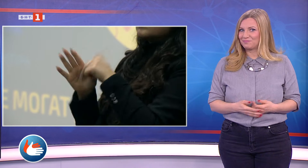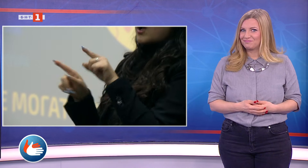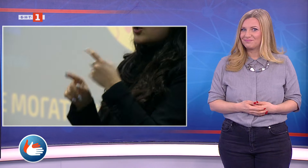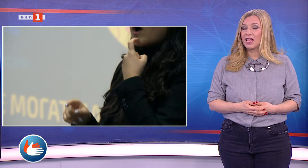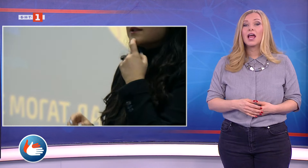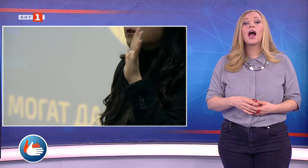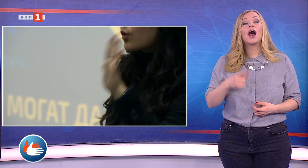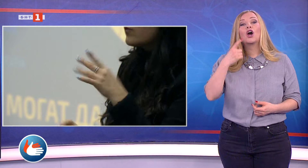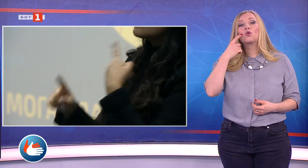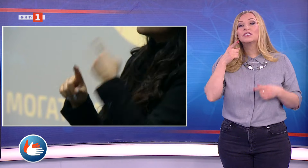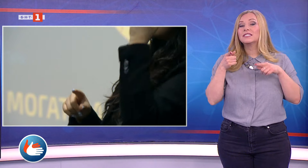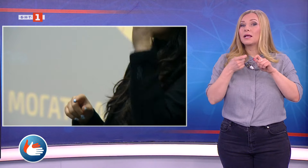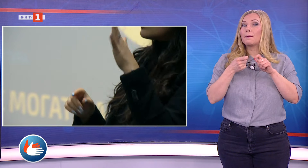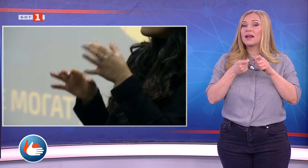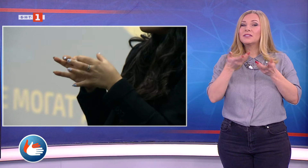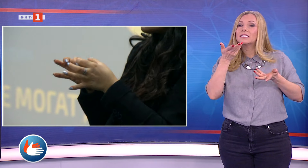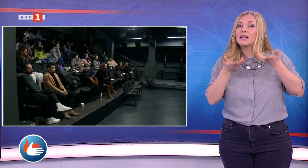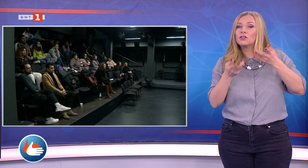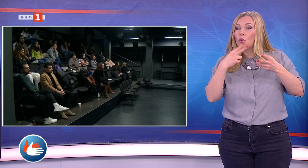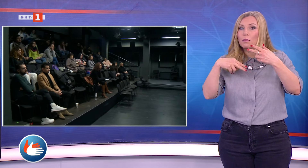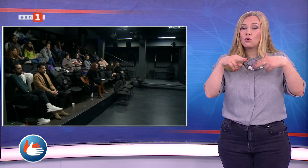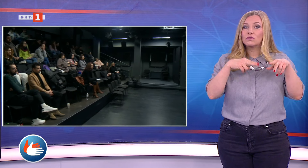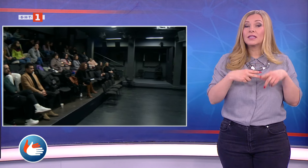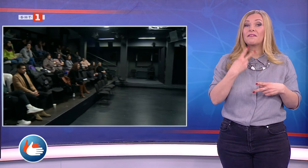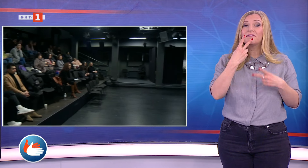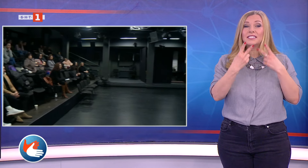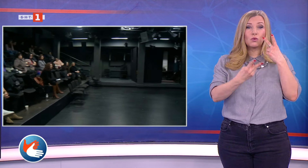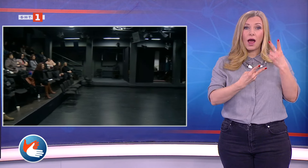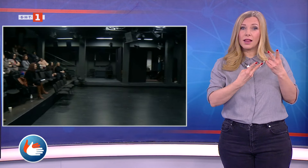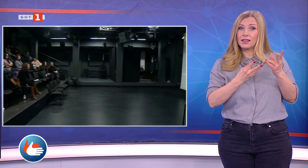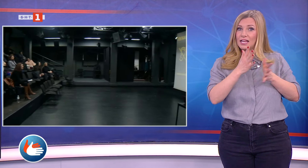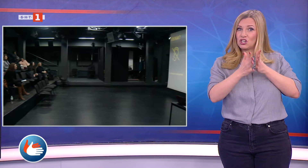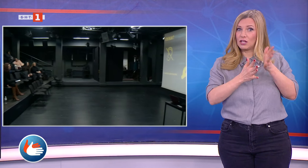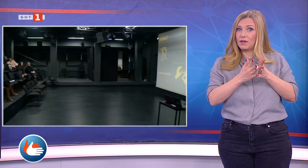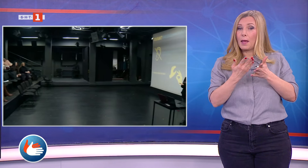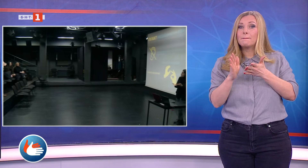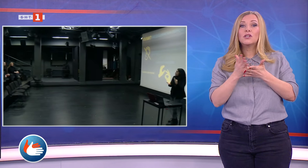Русица прави сравнително проучване на визуалният жестов език между няколко държави в Европа.